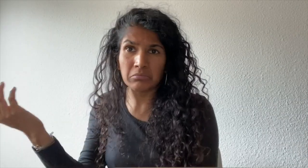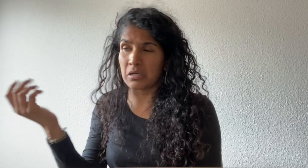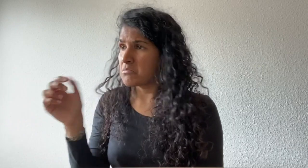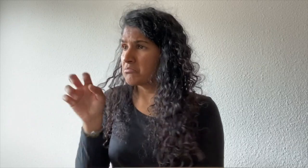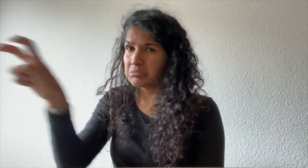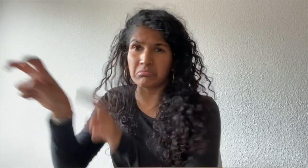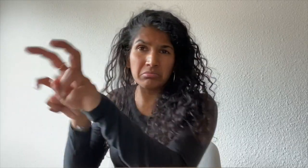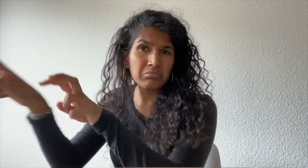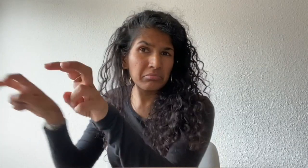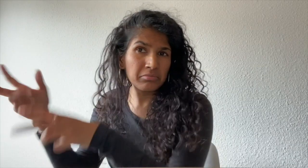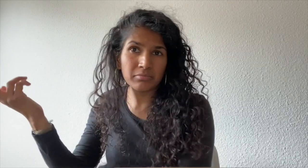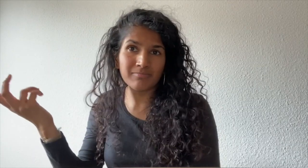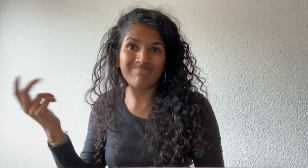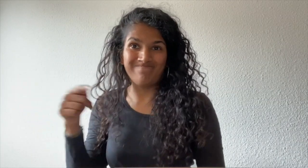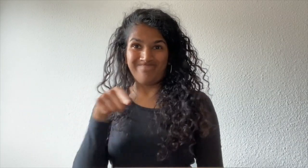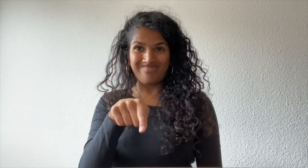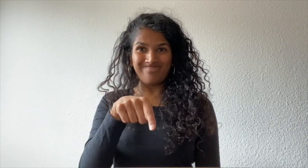Auch Sprachdeprivation spielt eine Rolle.